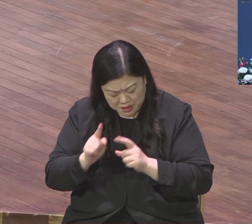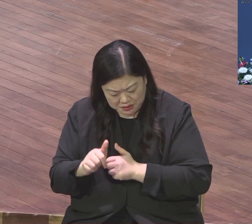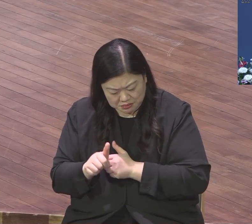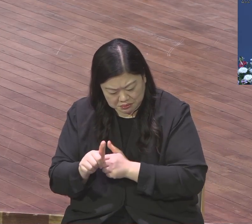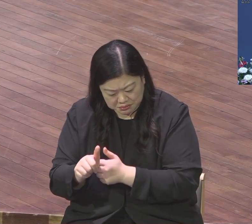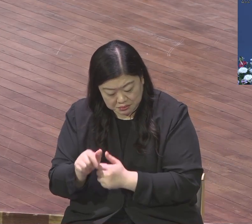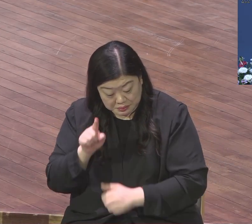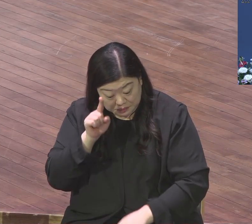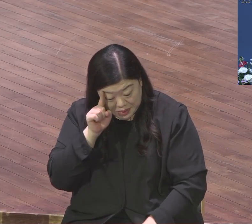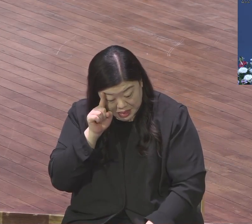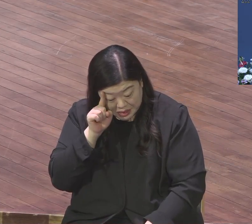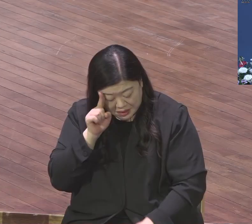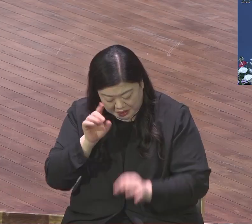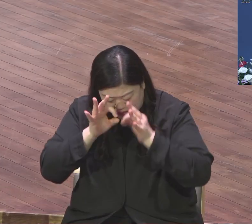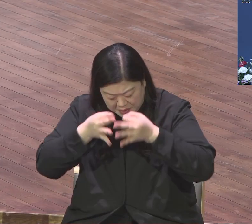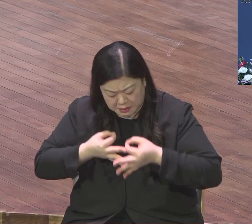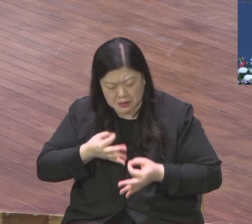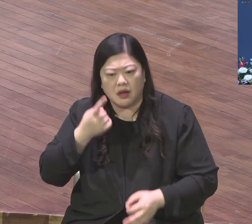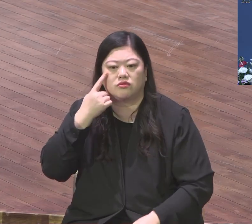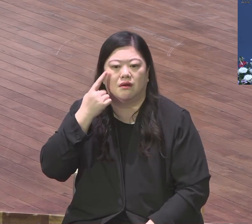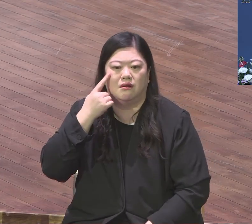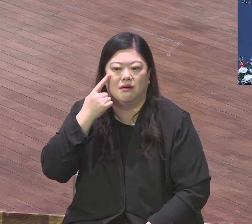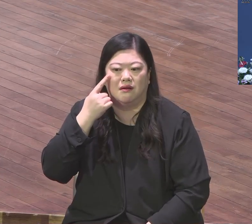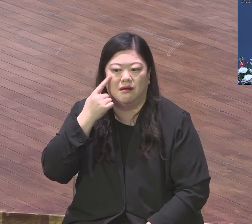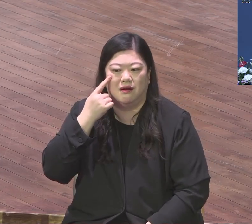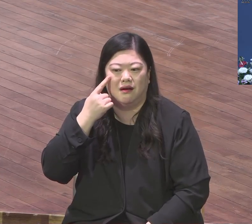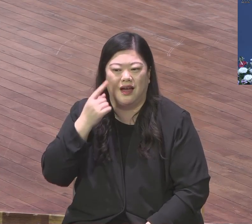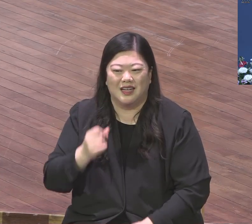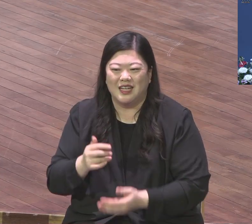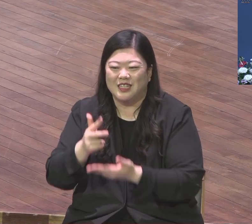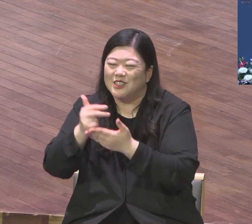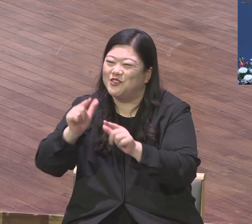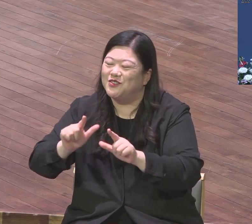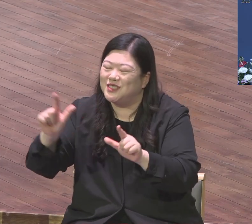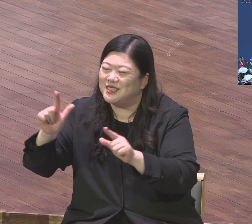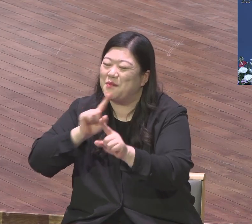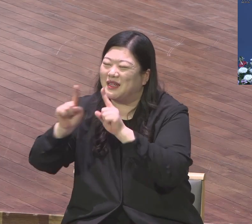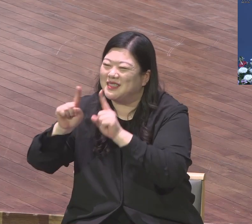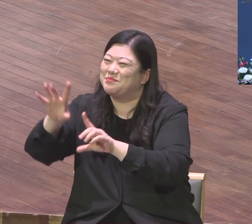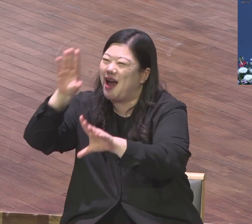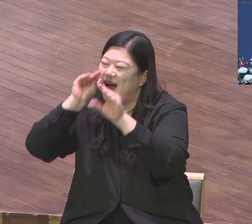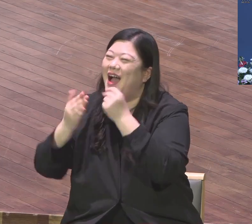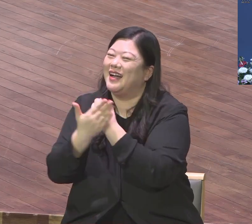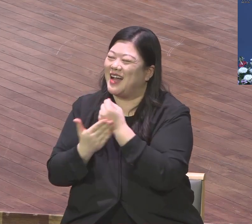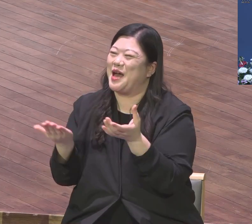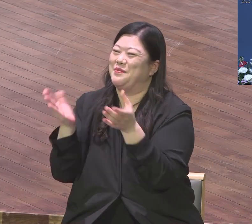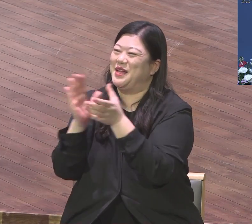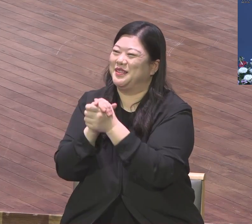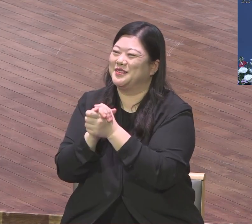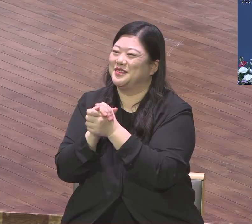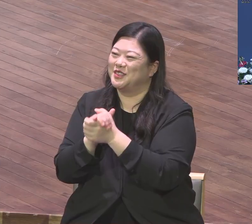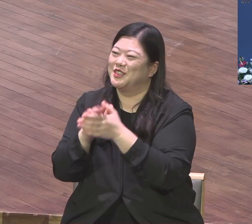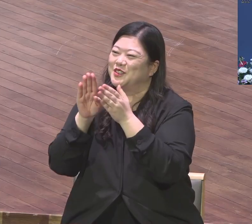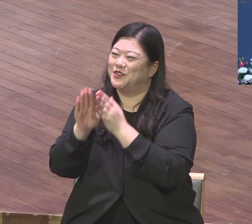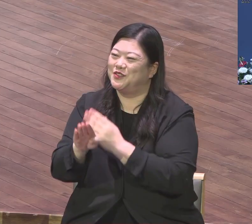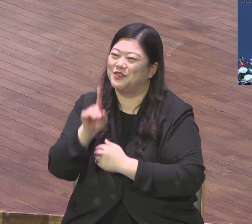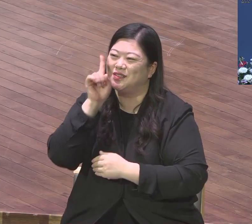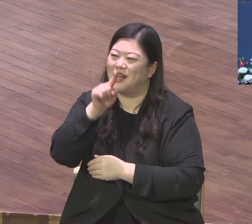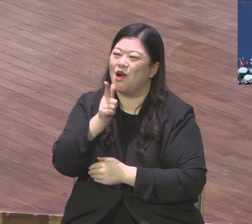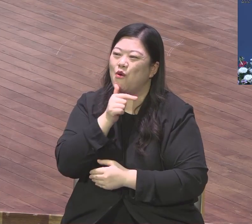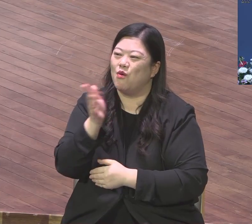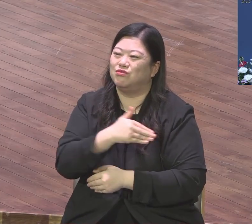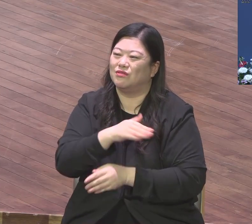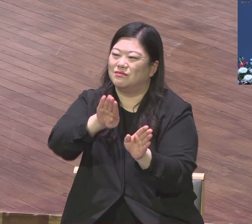그 말씀대로 한번 살려고 여러분이 실천해 본 적이 있는가? 놀랍지요? 거의 없습니다.